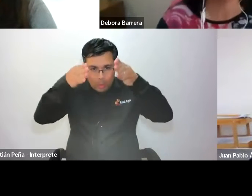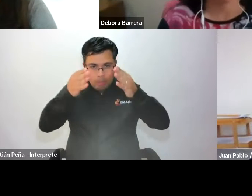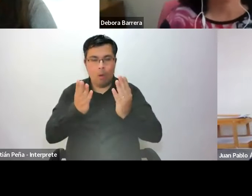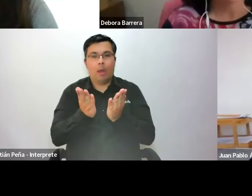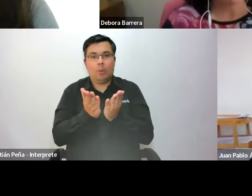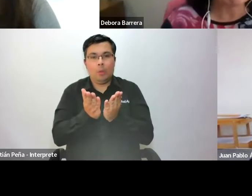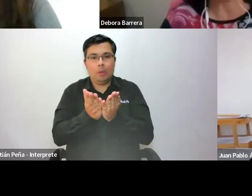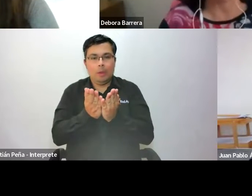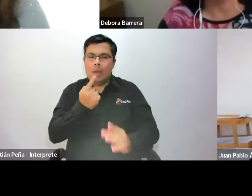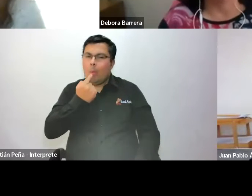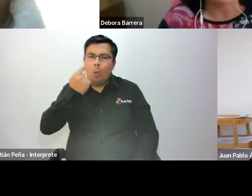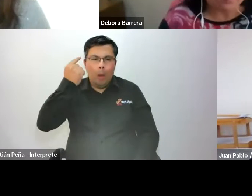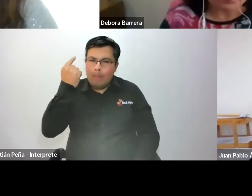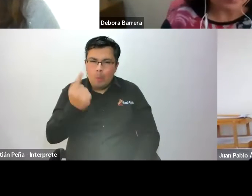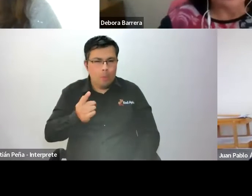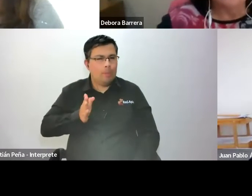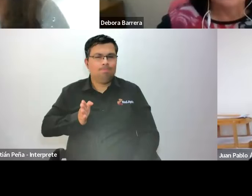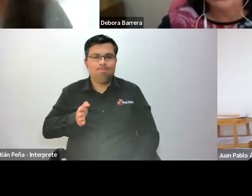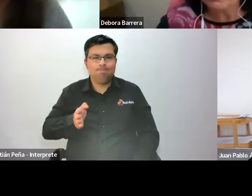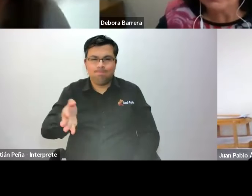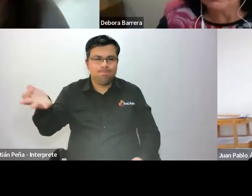estos días, Juan Pablo.